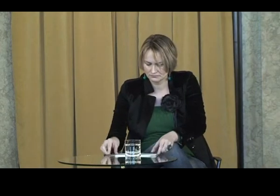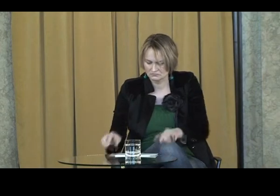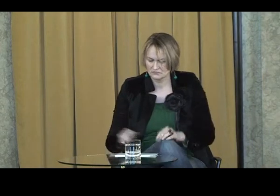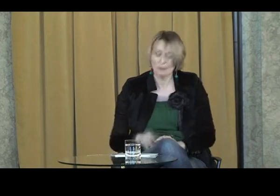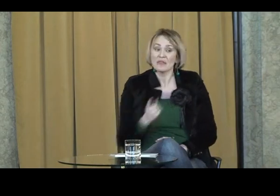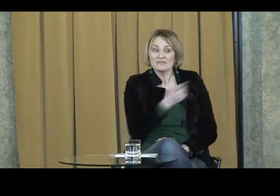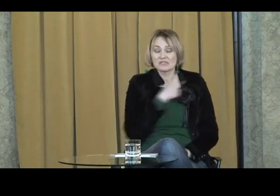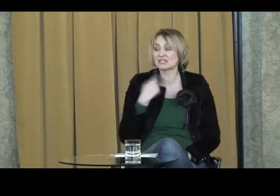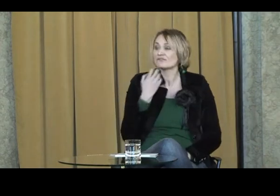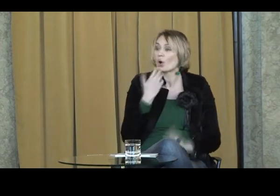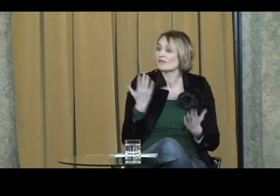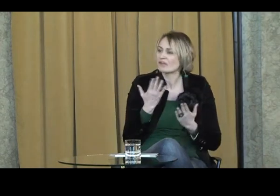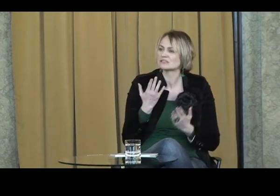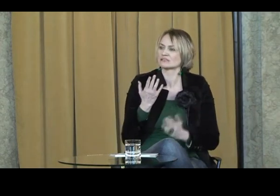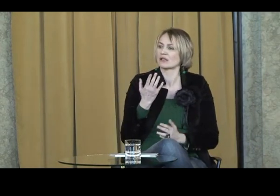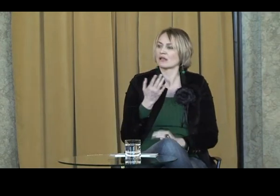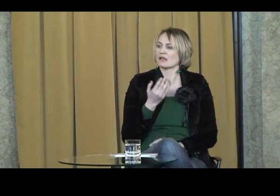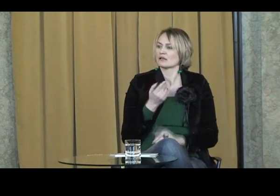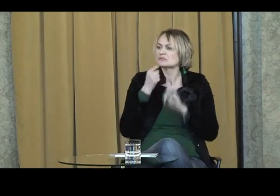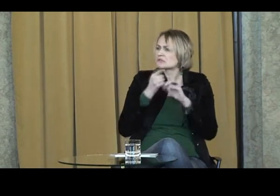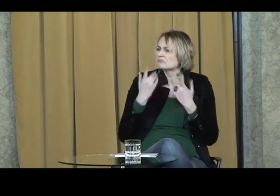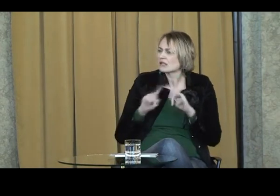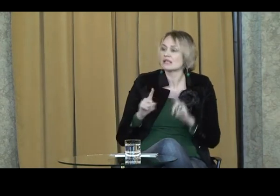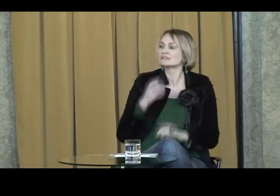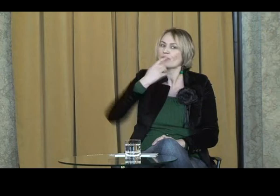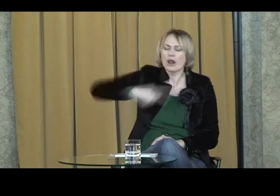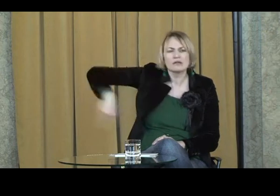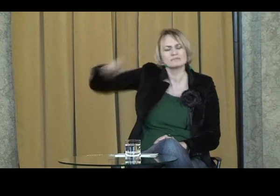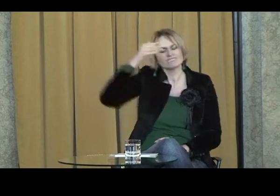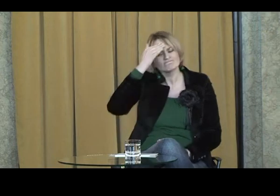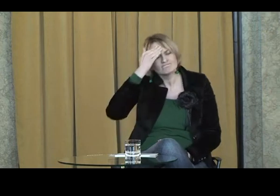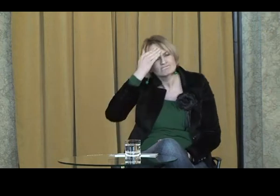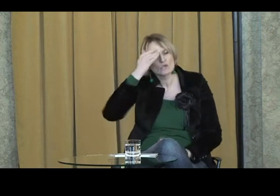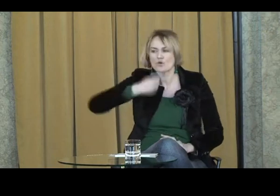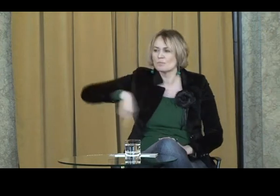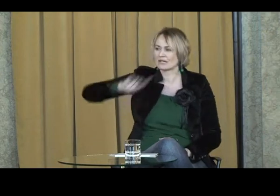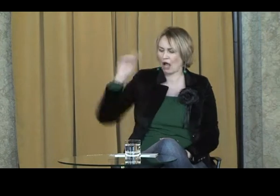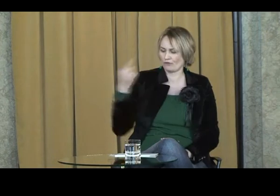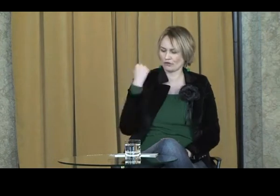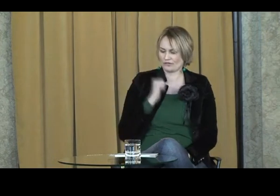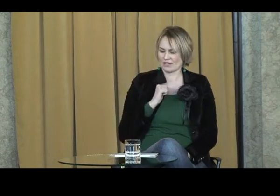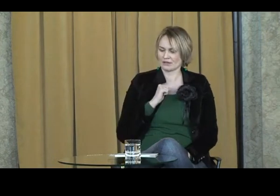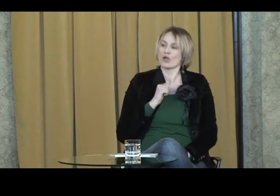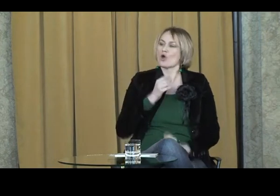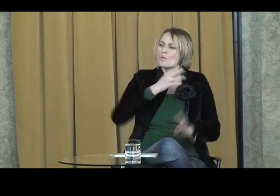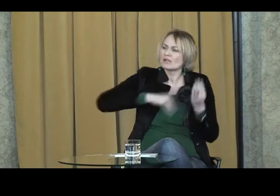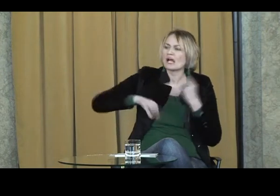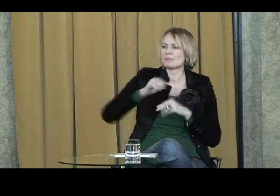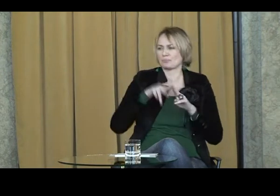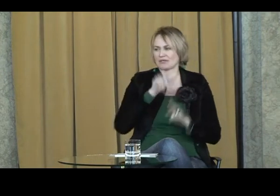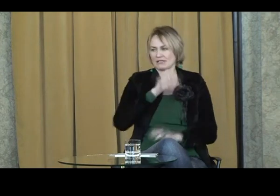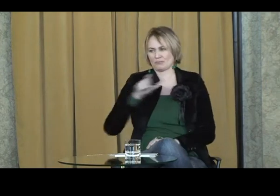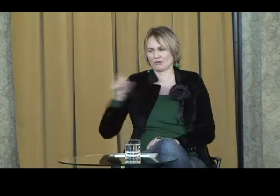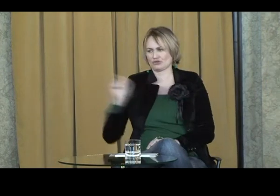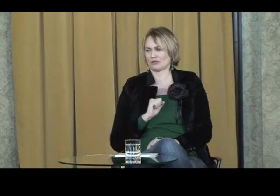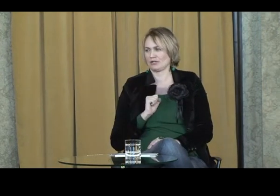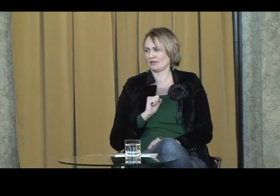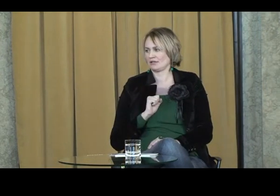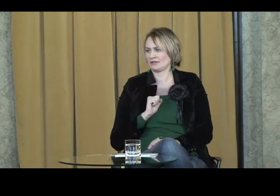traditioneller Zugang. Was wir wollen, ist, sie alle zur Umkehr aufzurufen, zur Umkehr